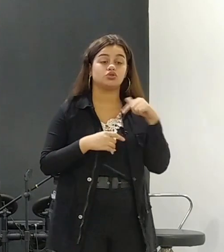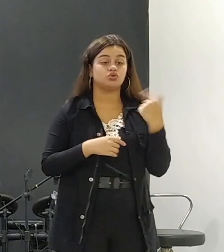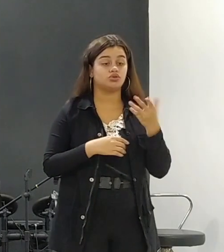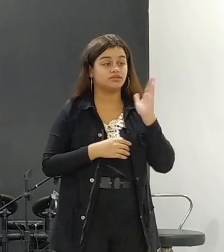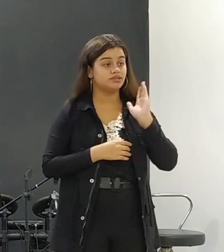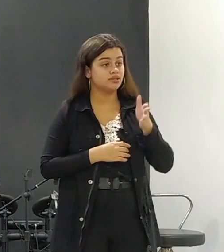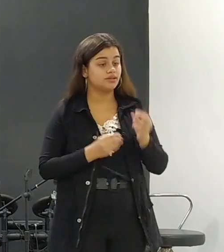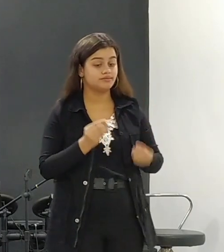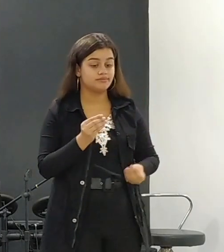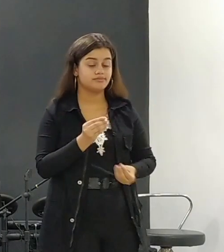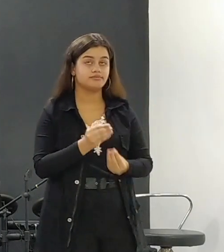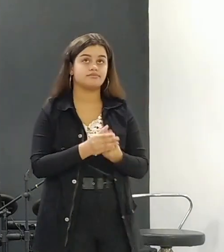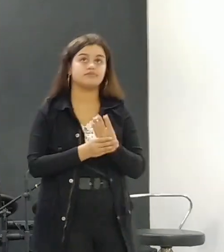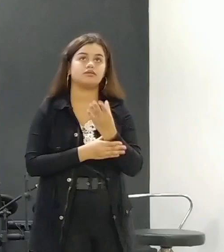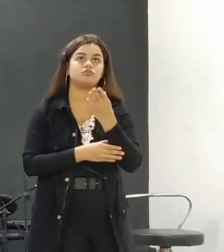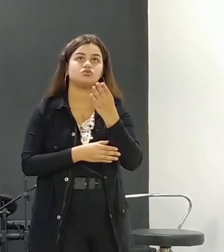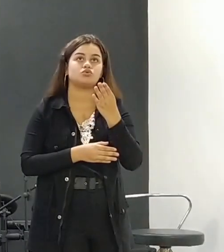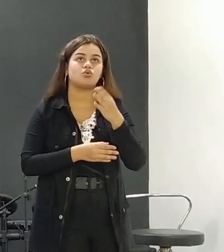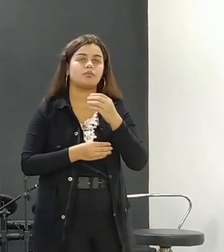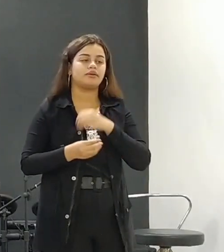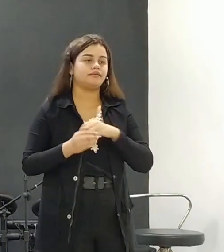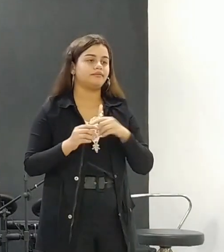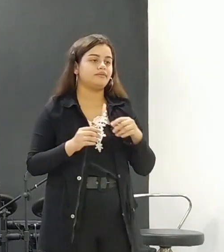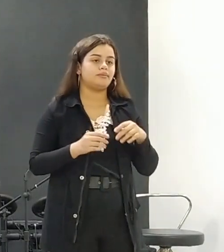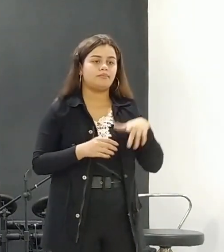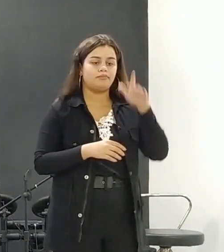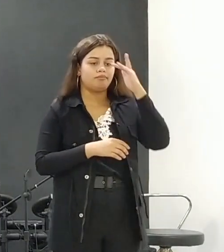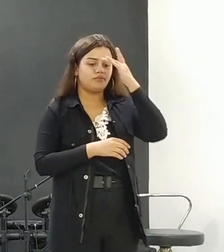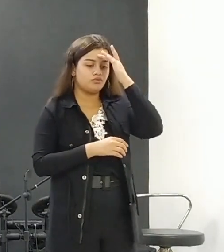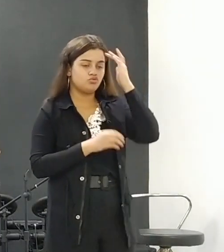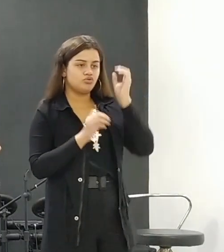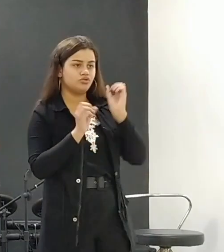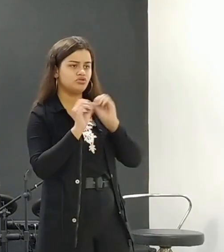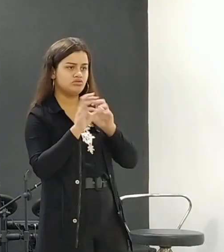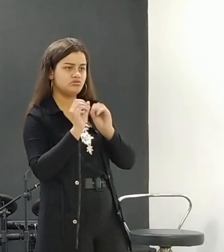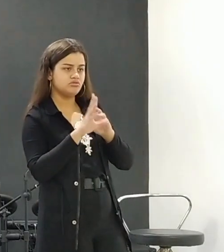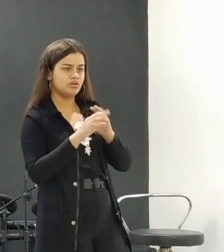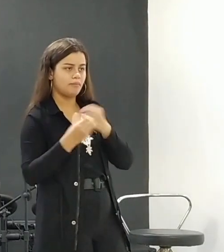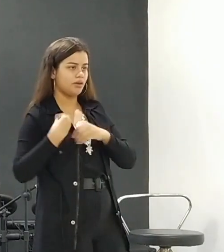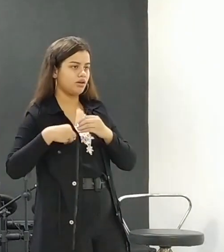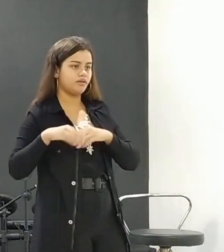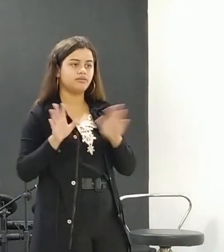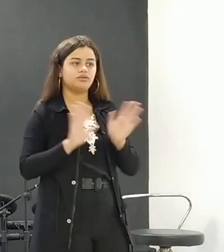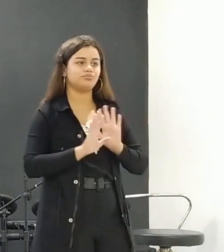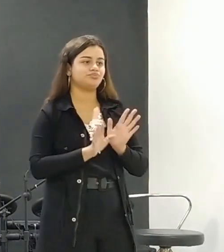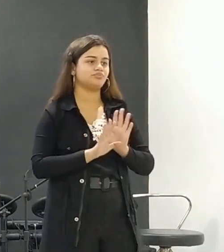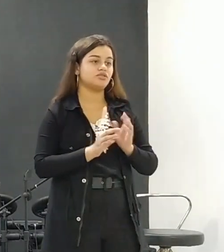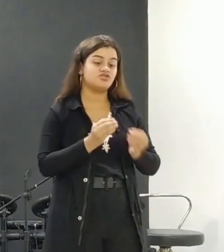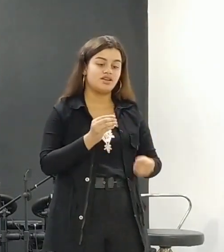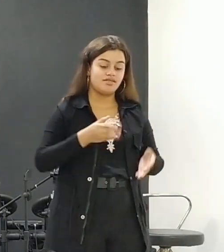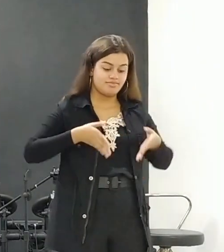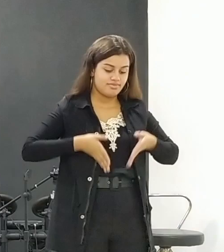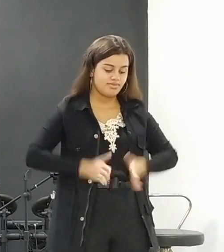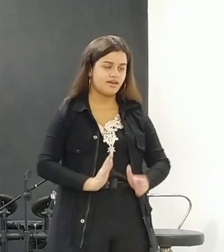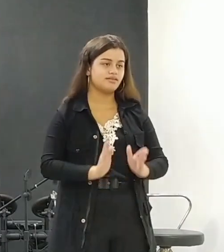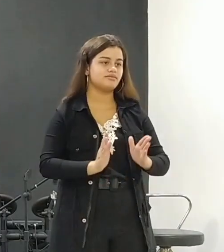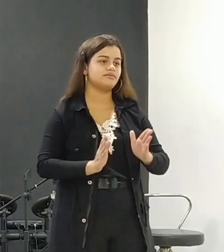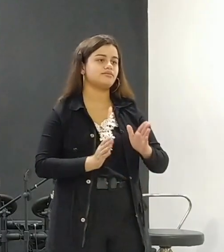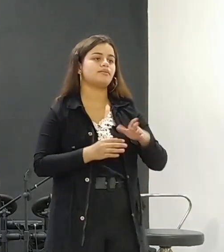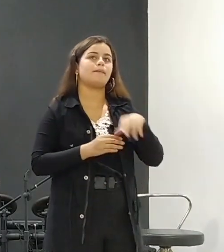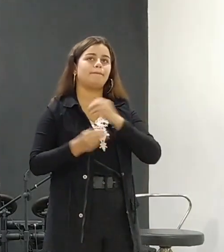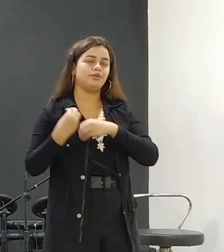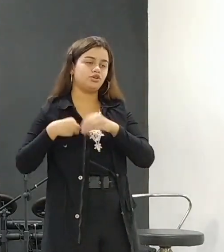esse pecado. Ninguém te ensina a pecar. Você já nasce pecador. Você começa a crescer um pouquinho, começa a ficar